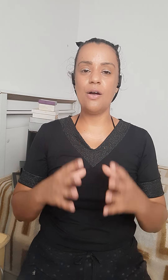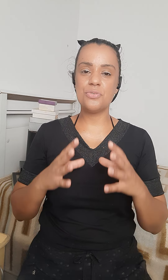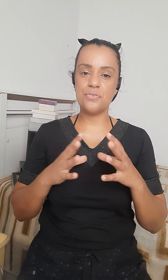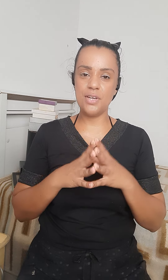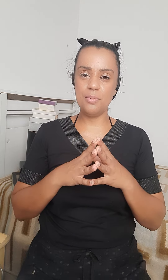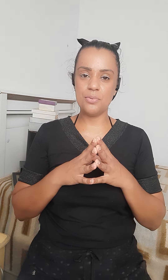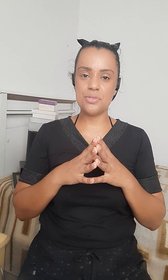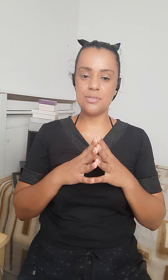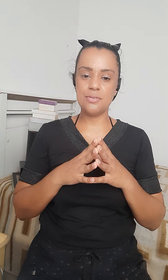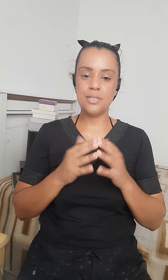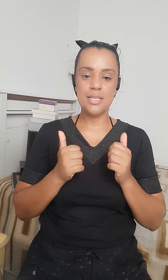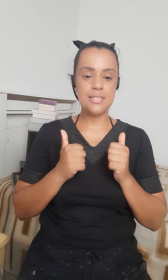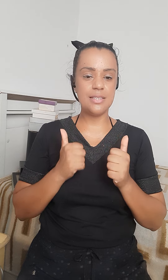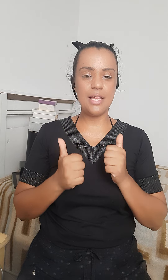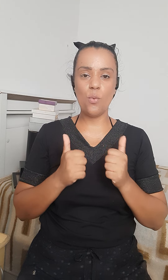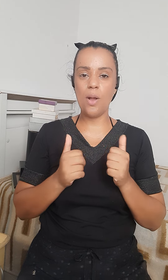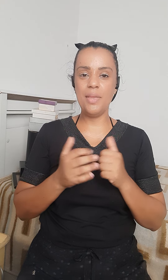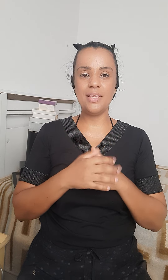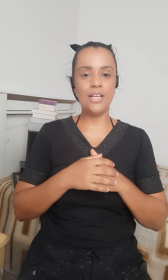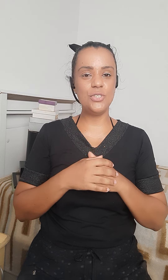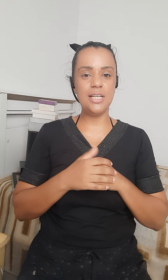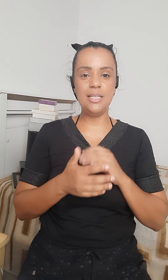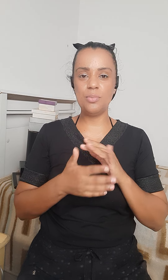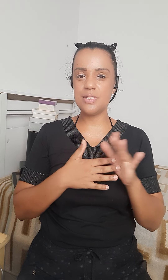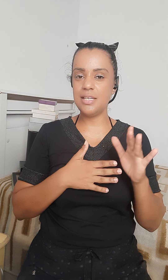os verbos, você tá com a metade da Libras ali,